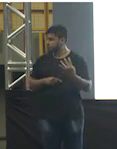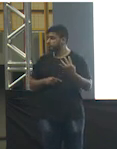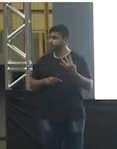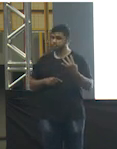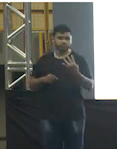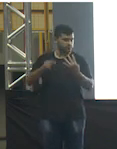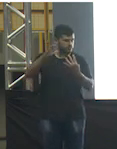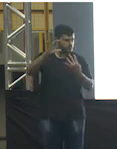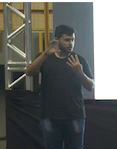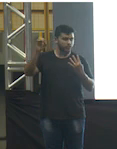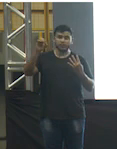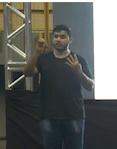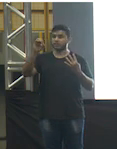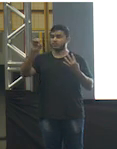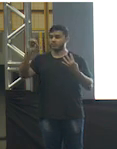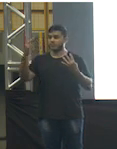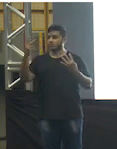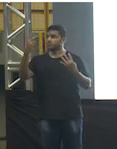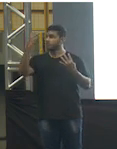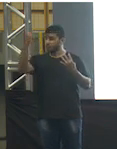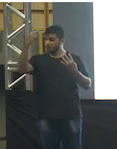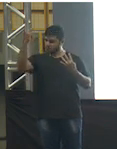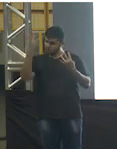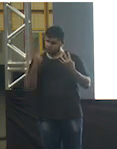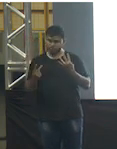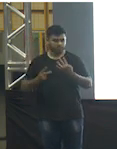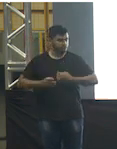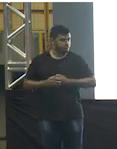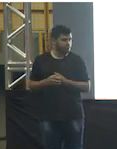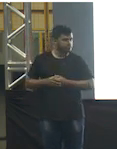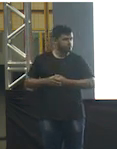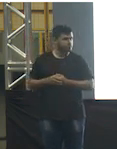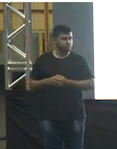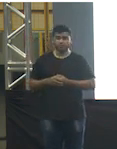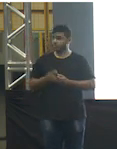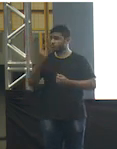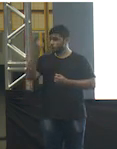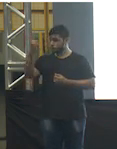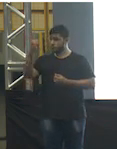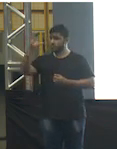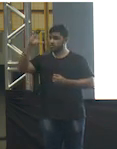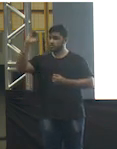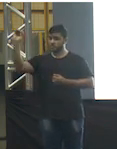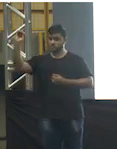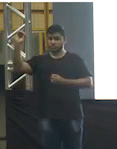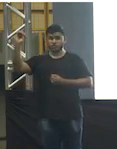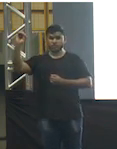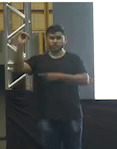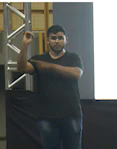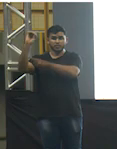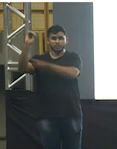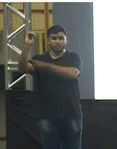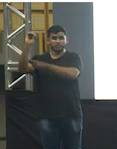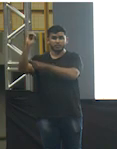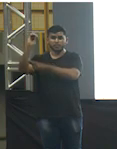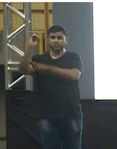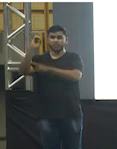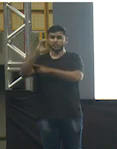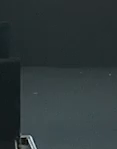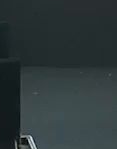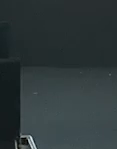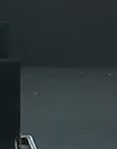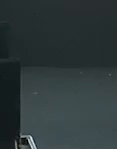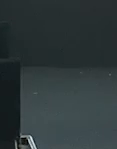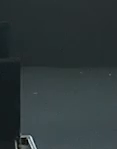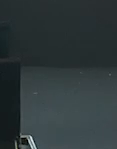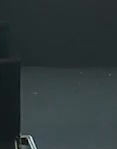O? 2. Uma molécula de CO2. Concorda comigo que a molécula de CO2 é um carbono no meio e os